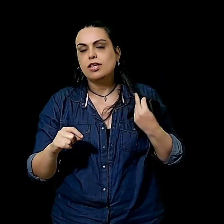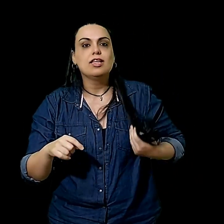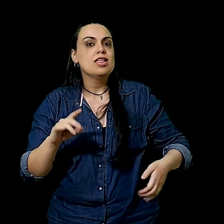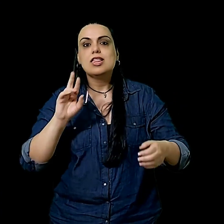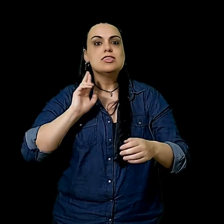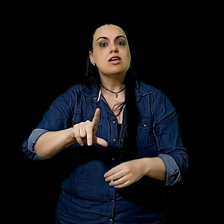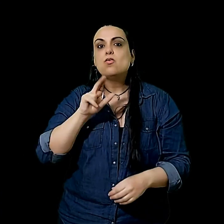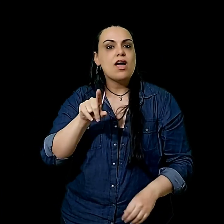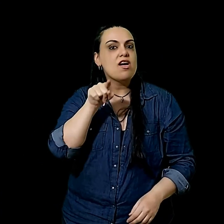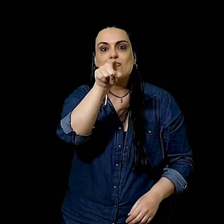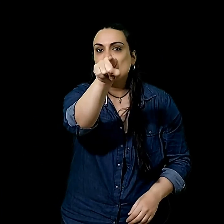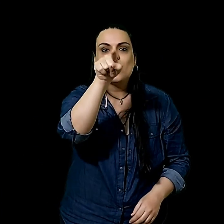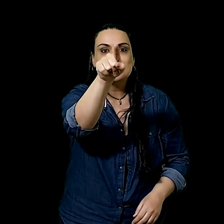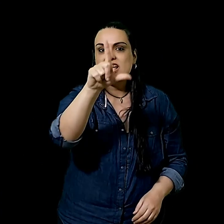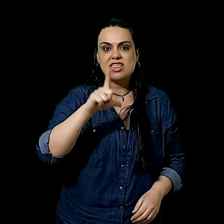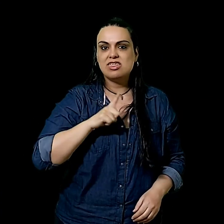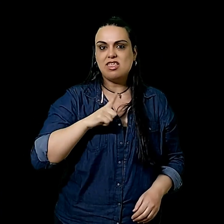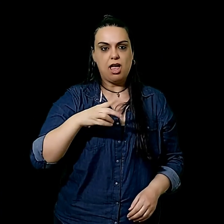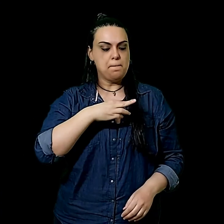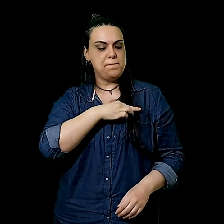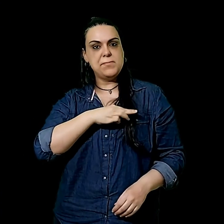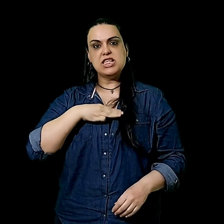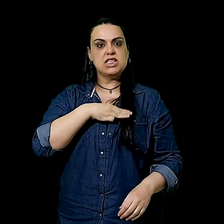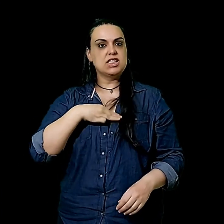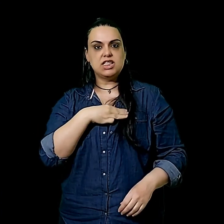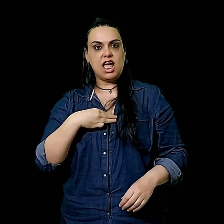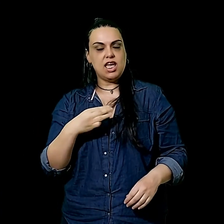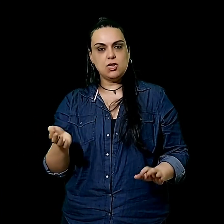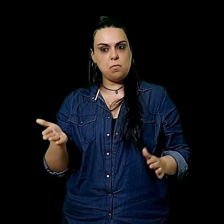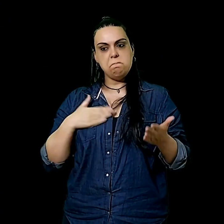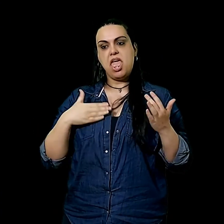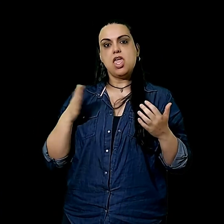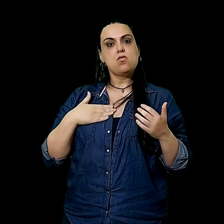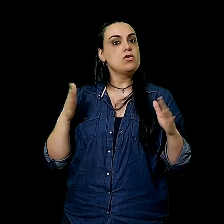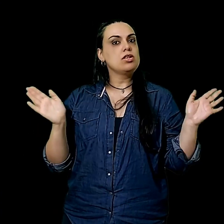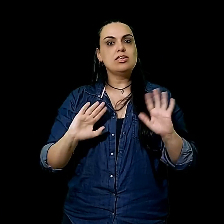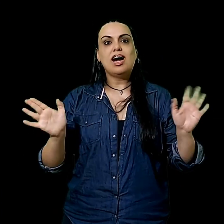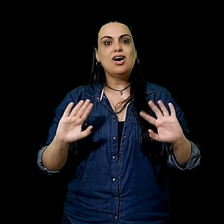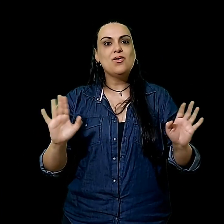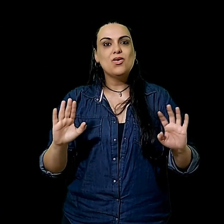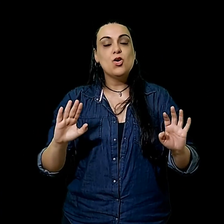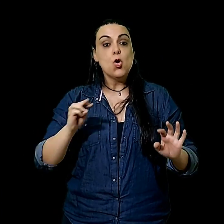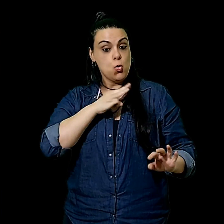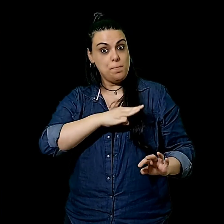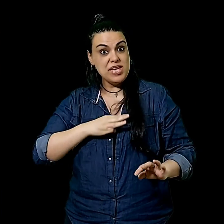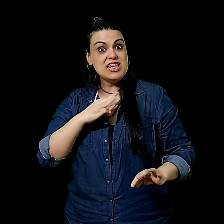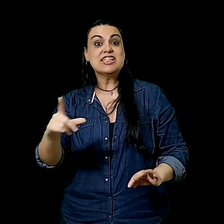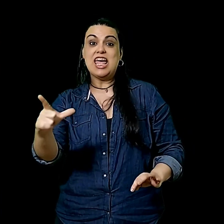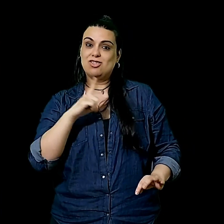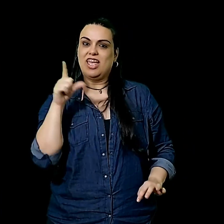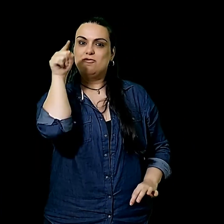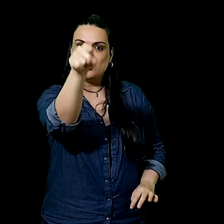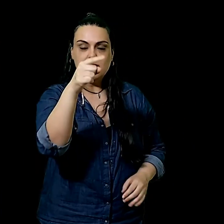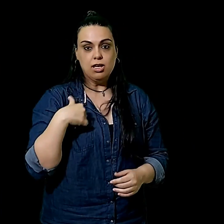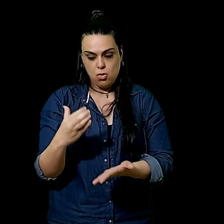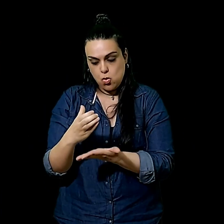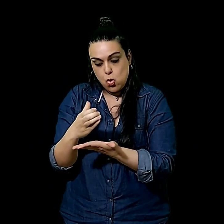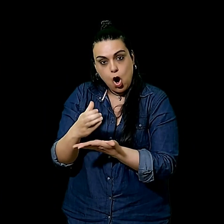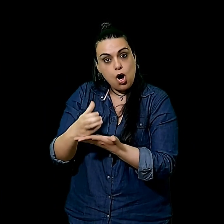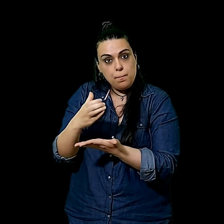não é você que tem o ministério, é o ministério que tem você. Esse copo está diante de